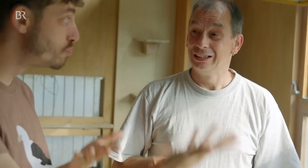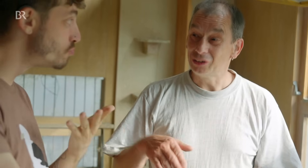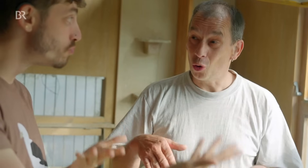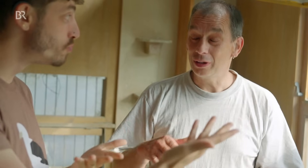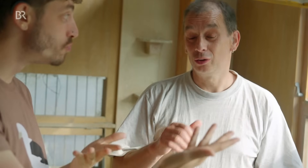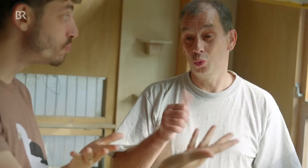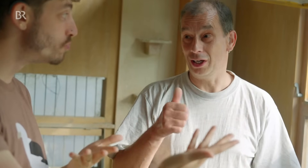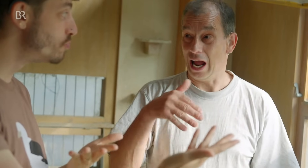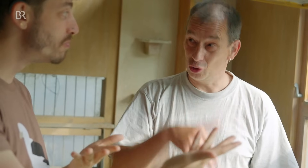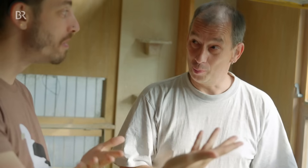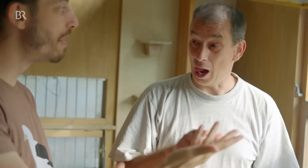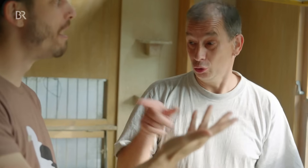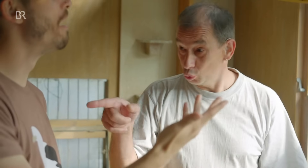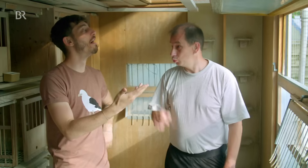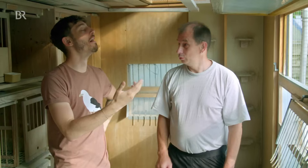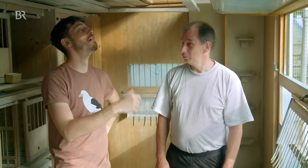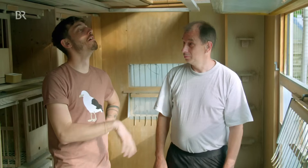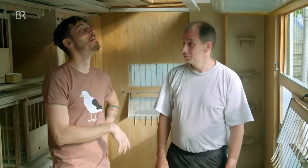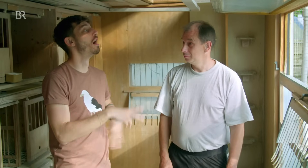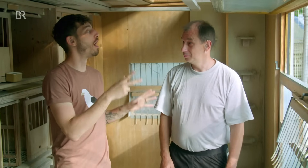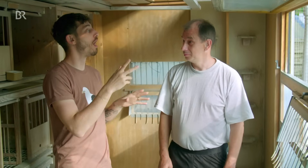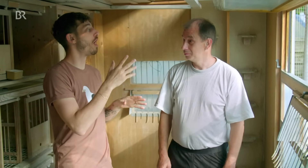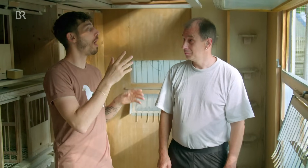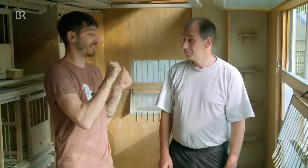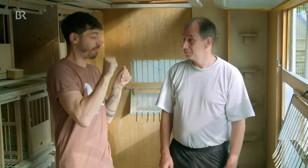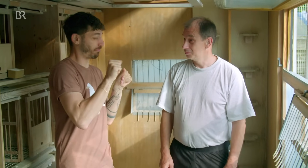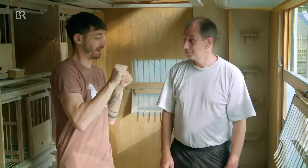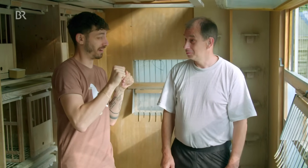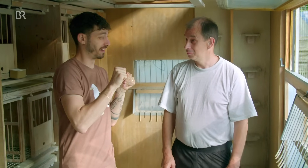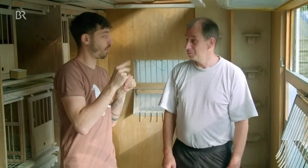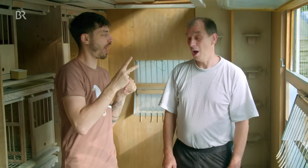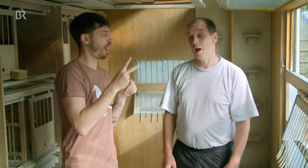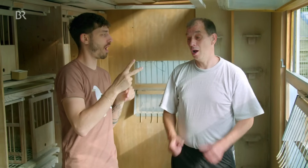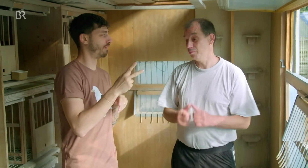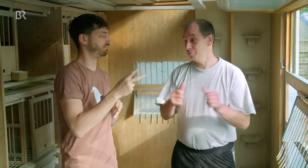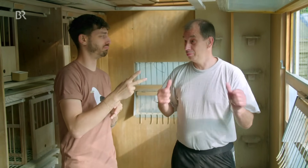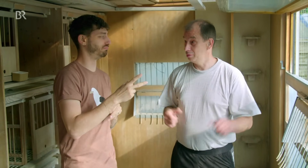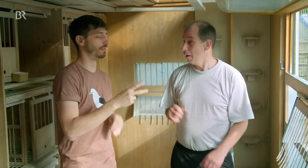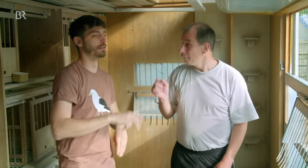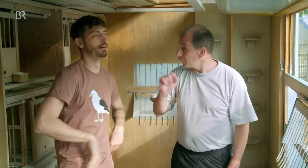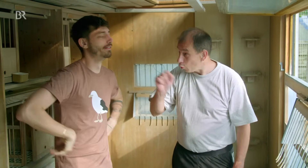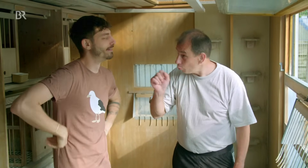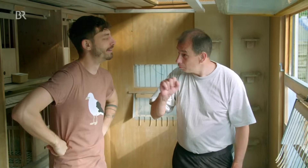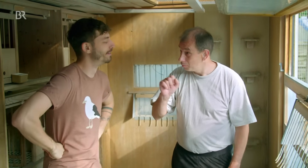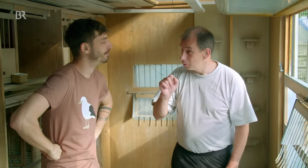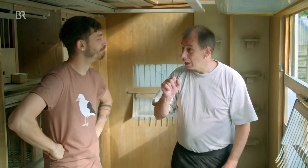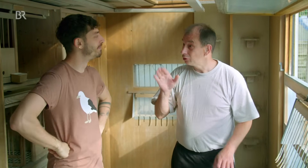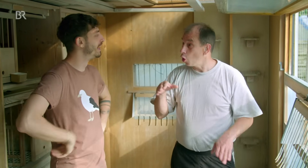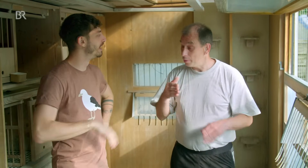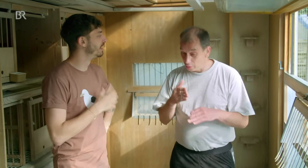Die Taube ist vor dir angekommen. Aber knapp, oder? Nein, mit weitem Abstand, weil die